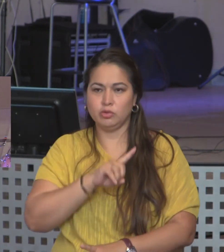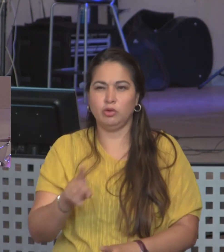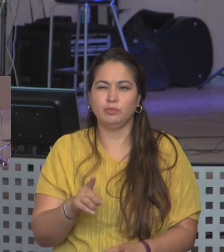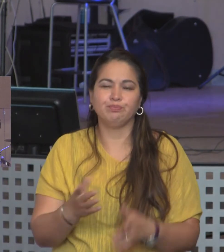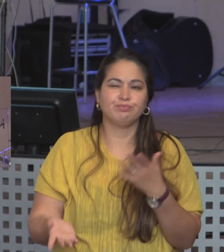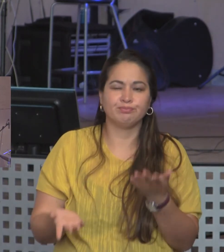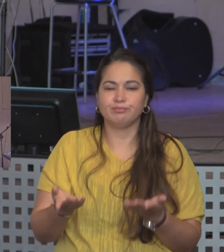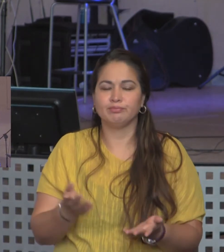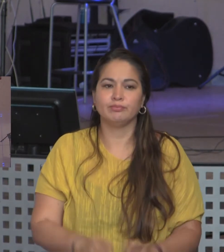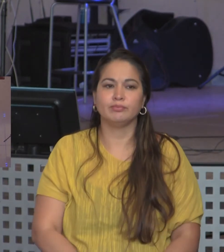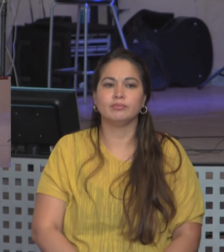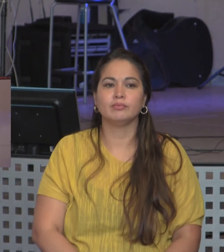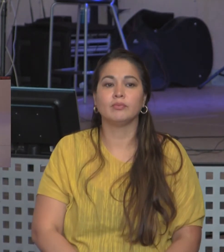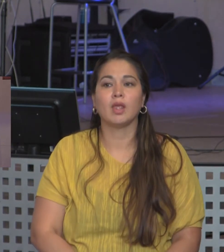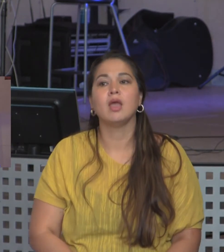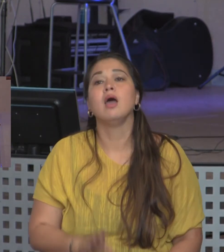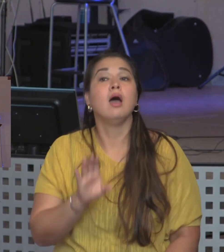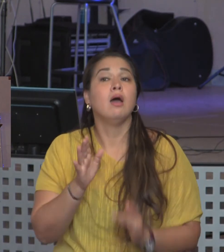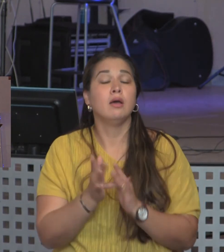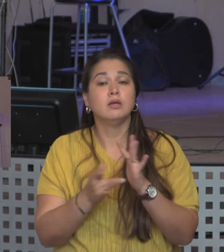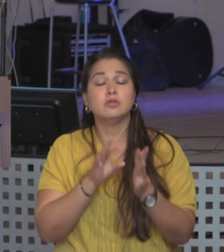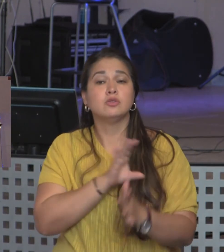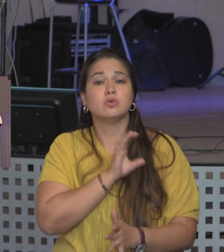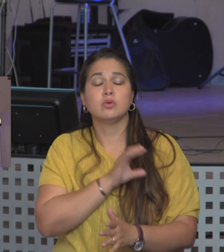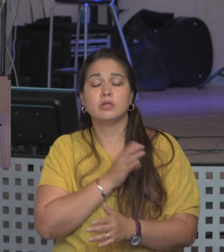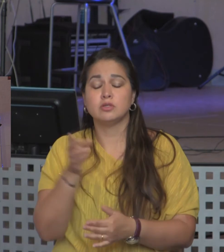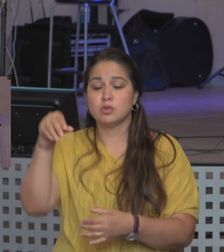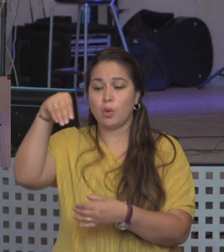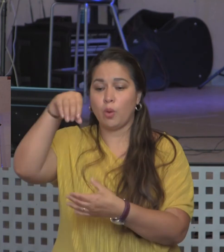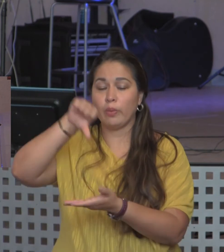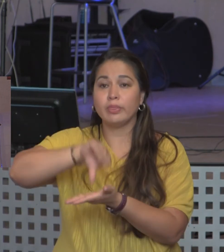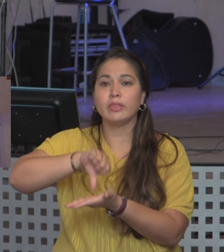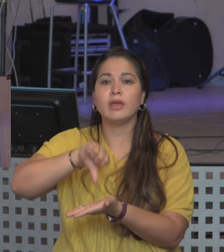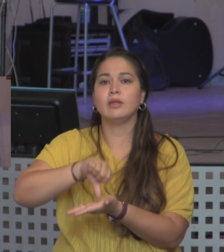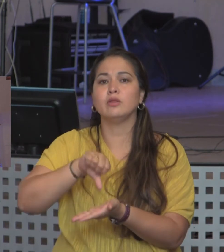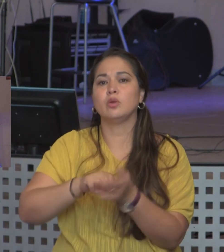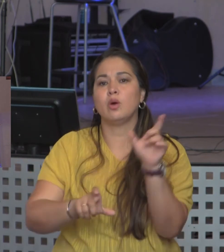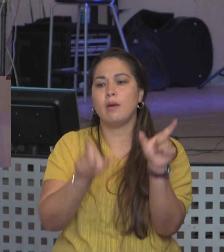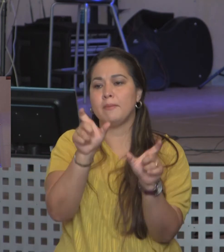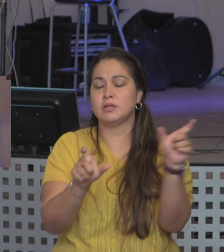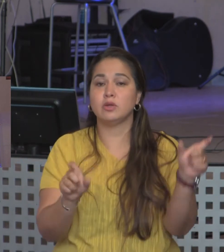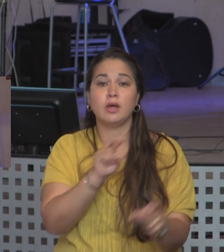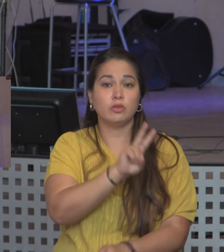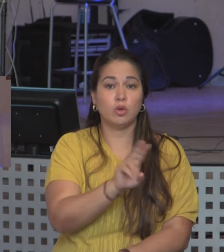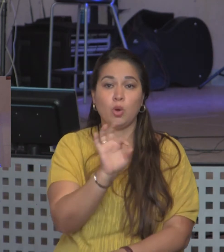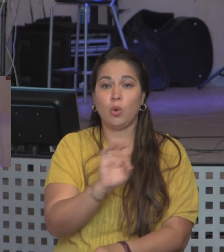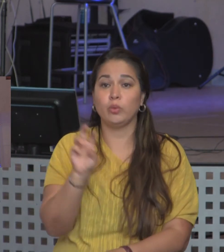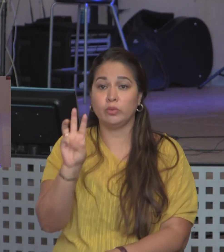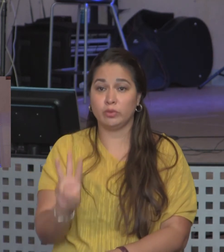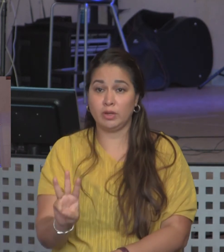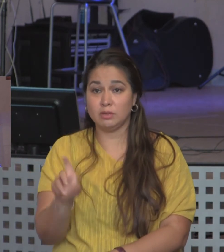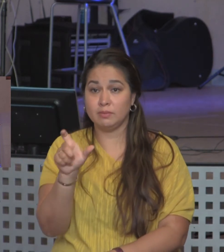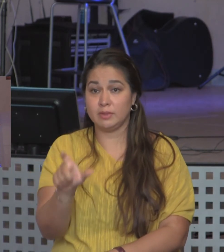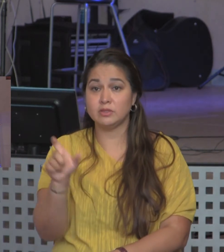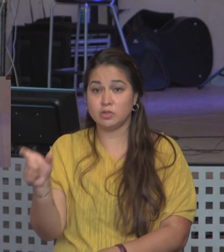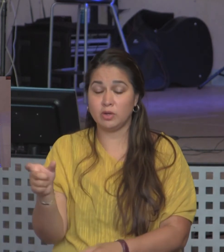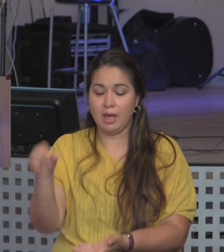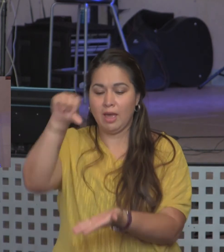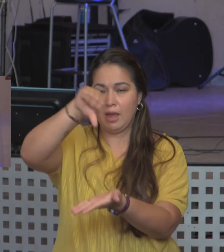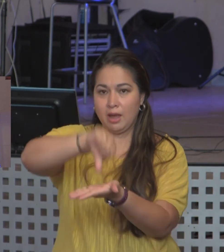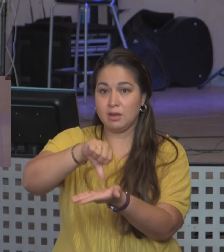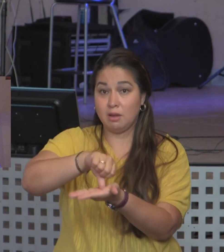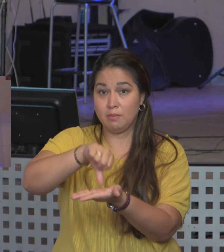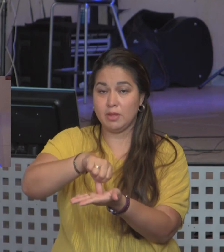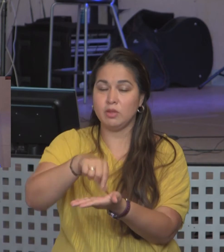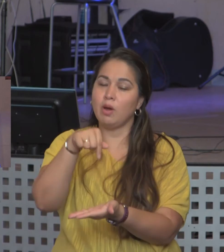fe. Jesucristo que está en medio de 2 o 3 congregados, Él me va a hablar.